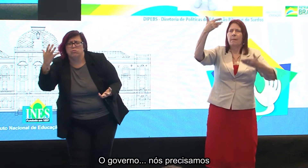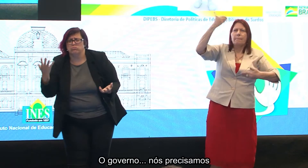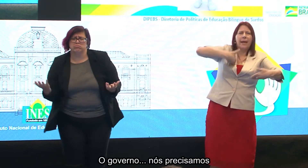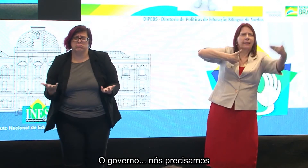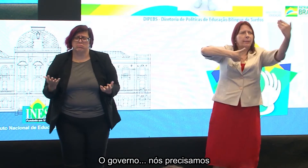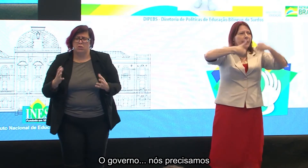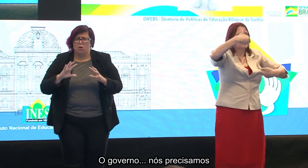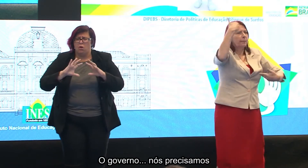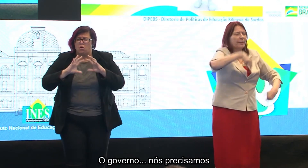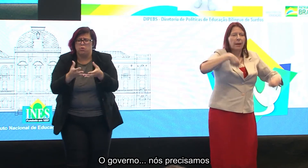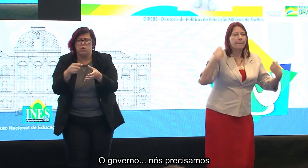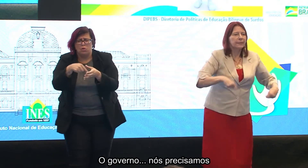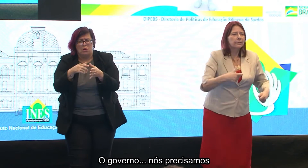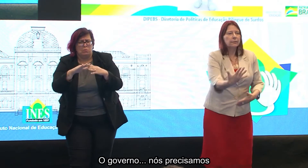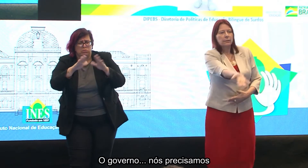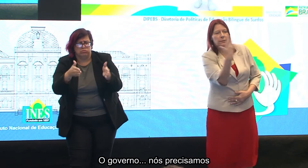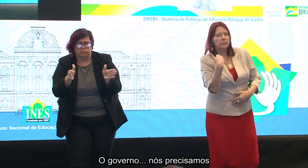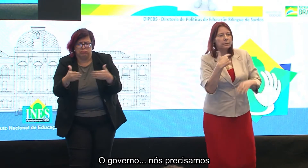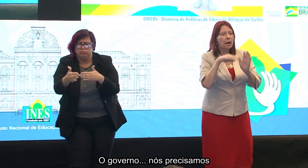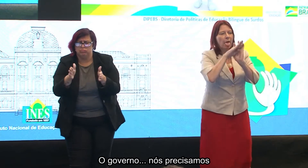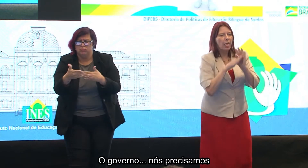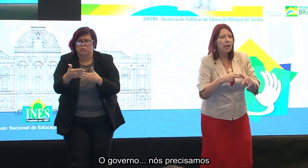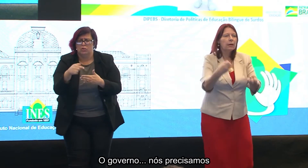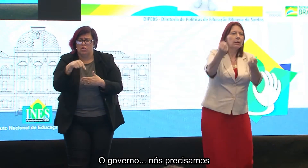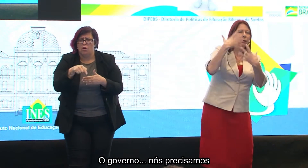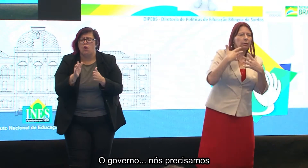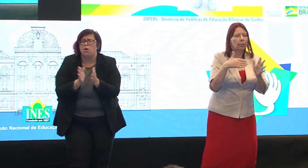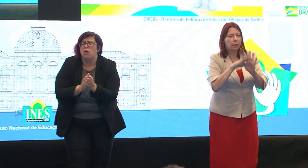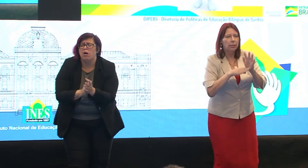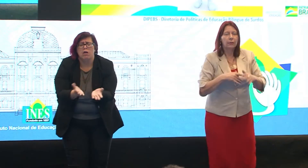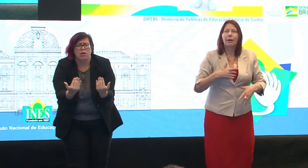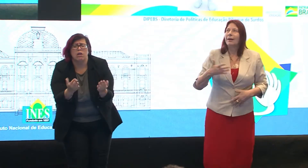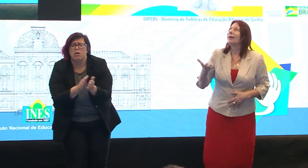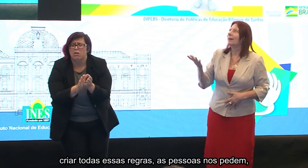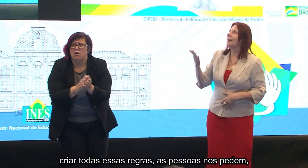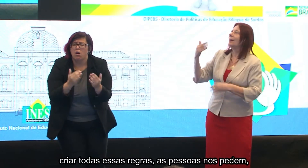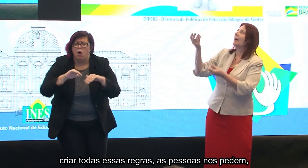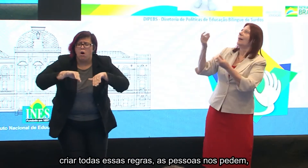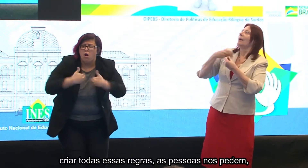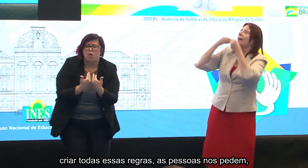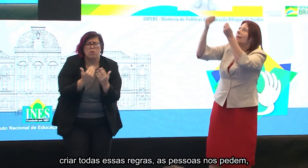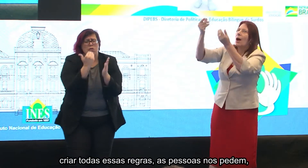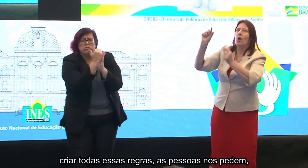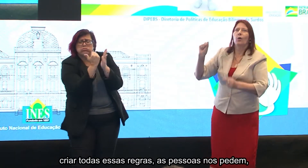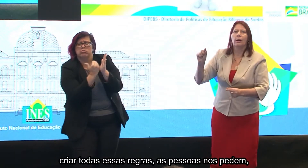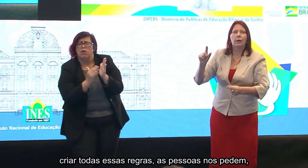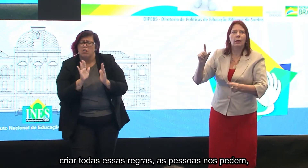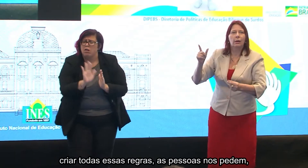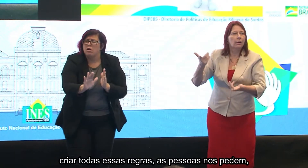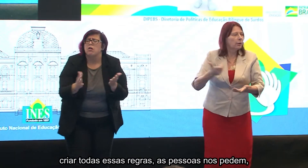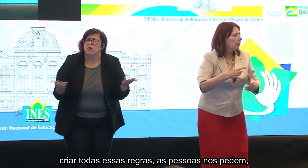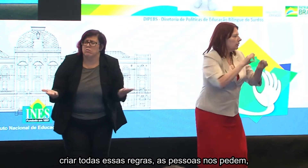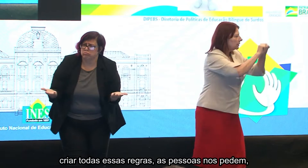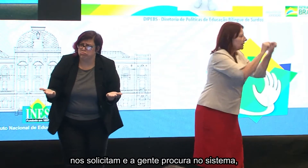O governo, nós precisamos criar todas essas regras. As pessoas nos pedem,